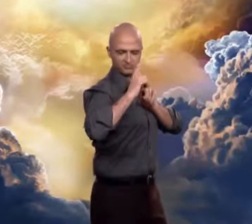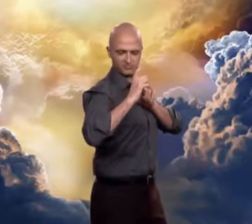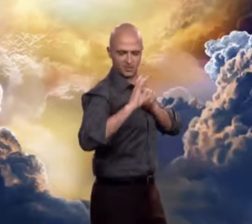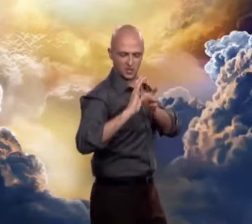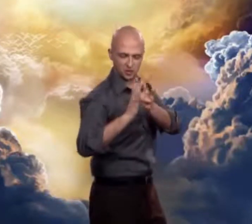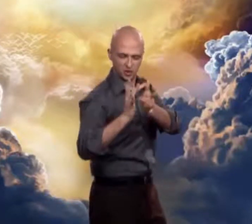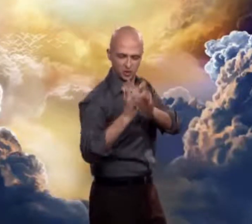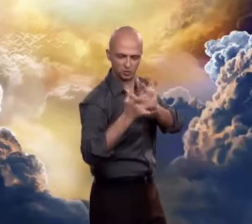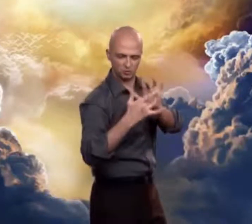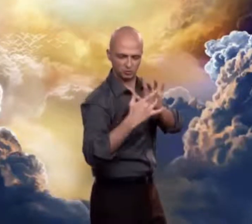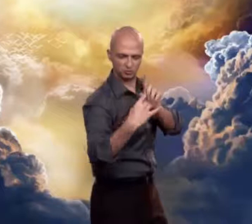morte.